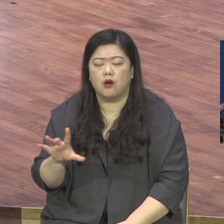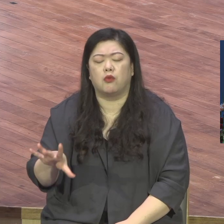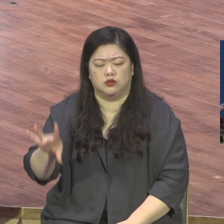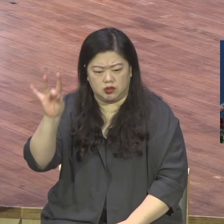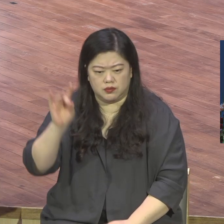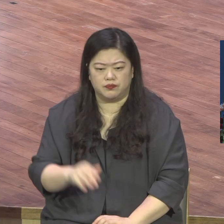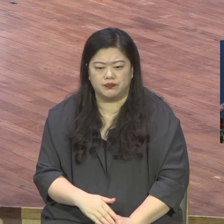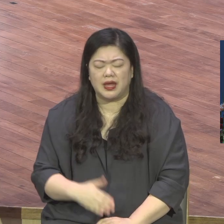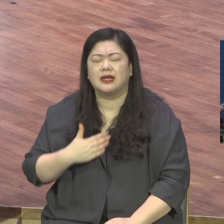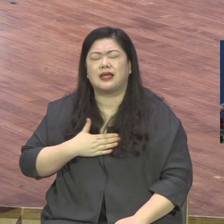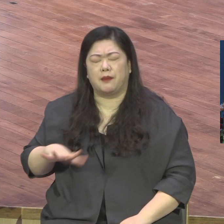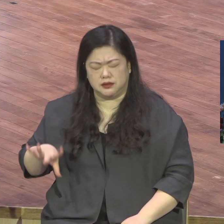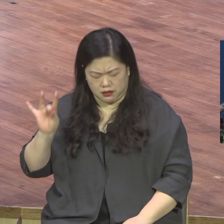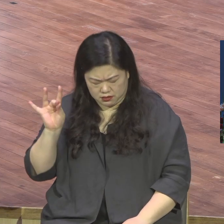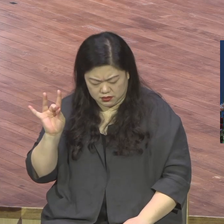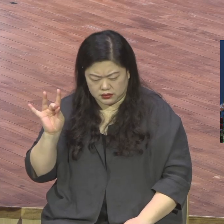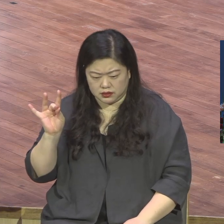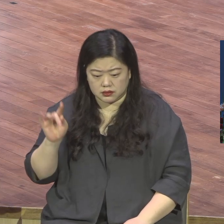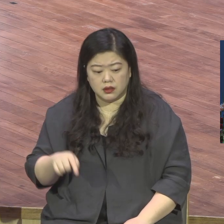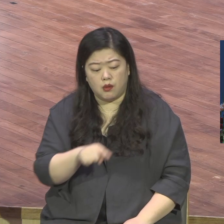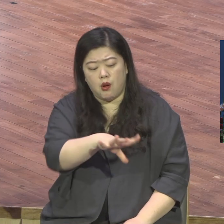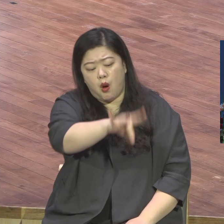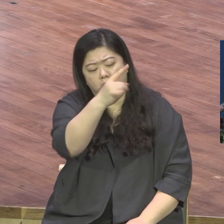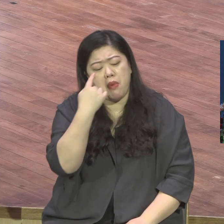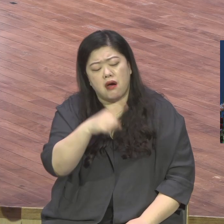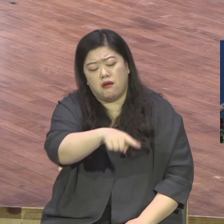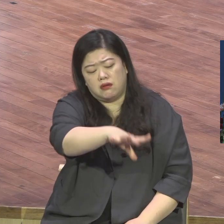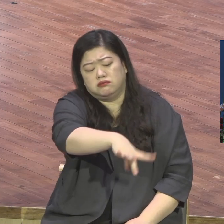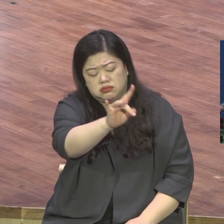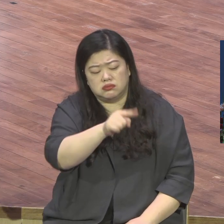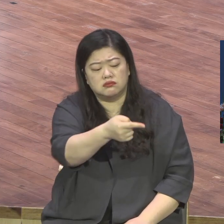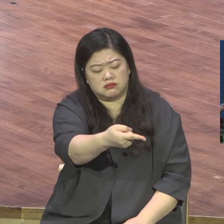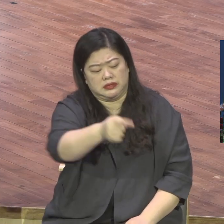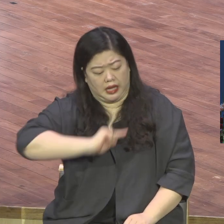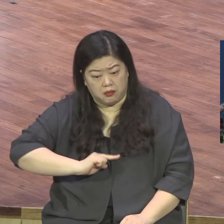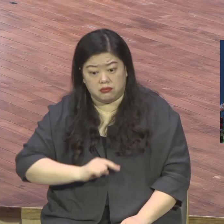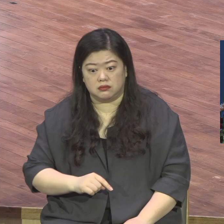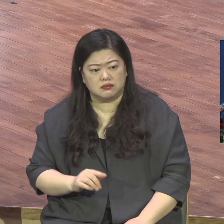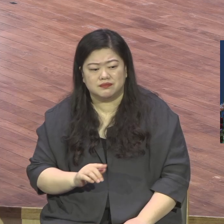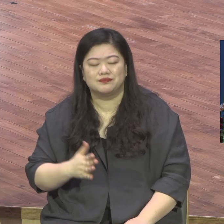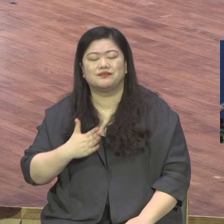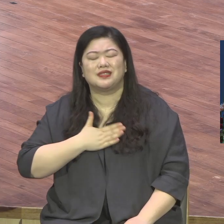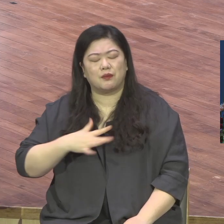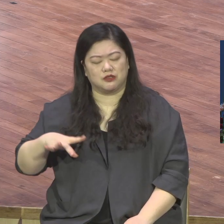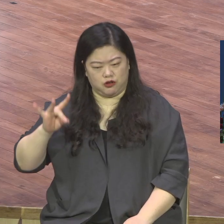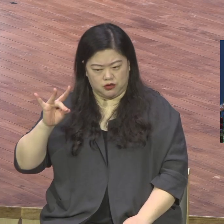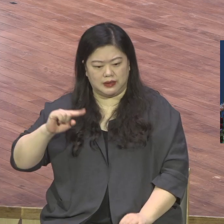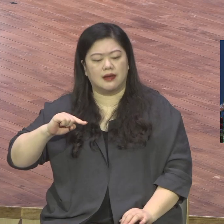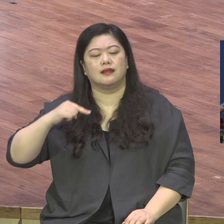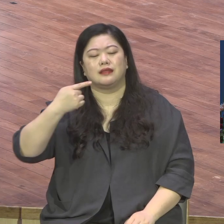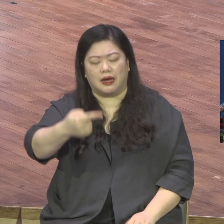하며. 이 말은요, 말이 쉽지 실제 행동 어렵습니다.